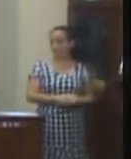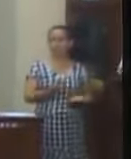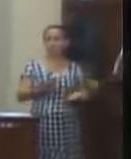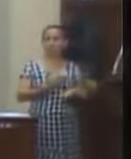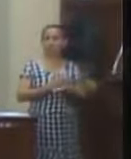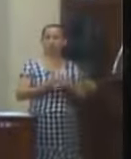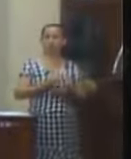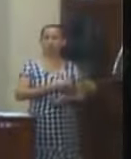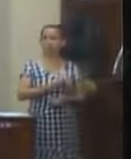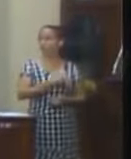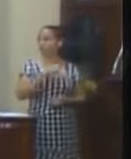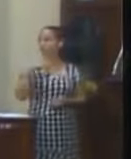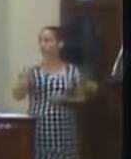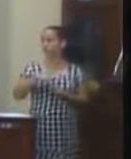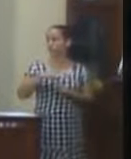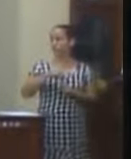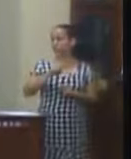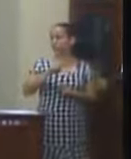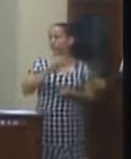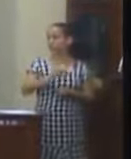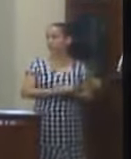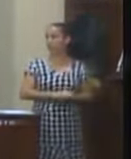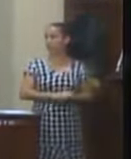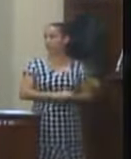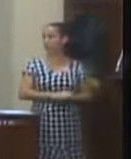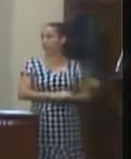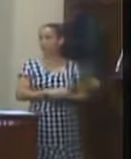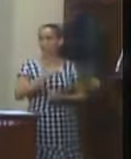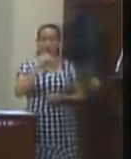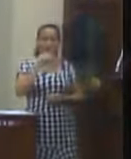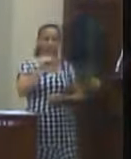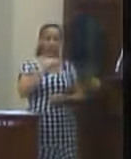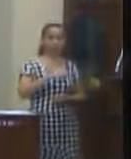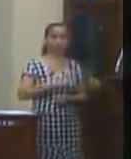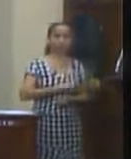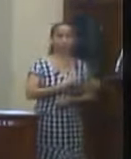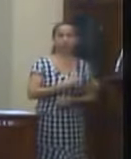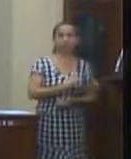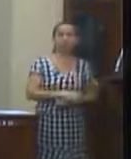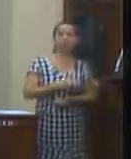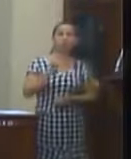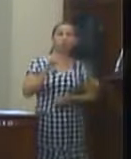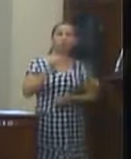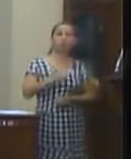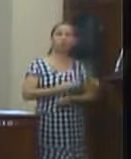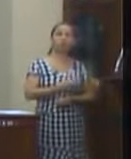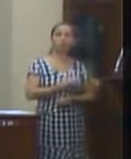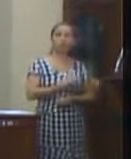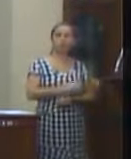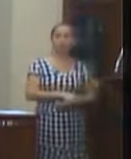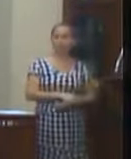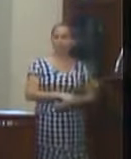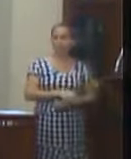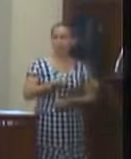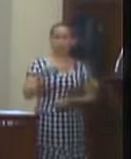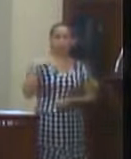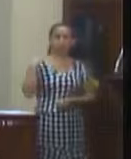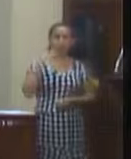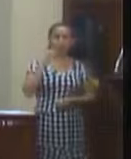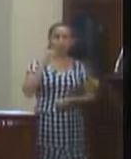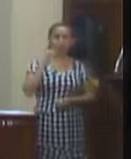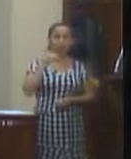Passamos então a chamada. Doutor Saulo, David Nogueira, Fabiano Vasconcelos, Presente. vereador Fábio